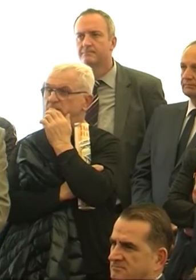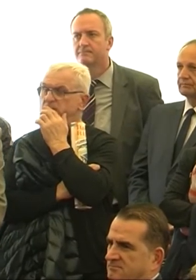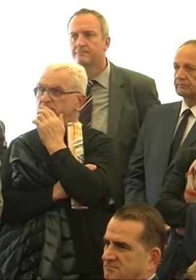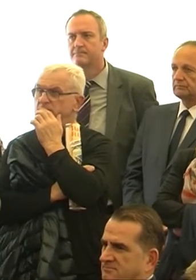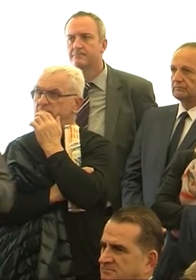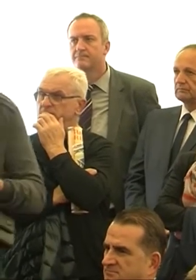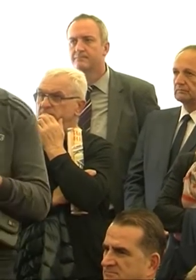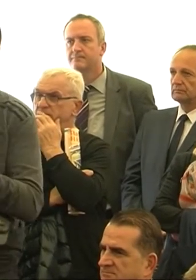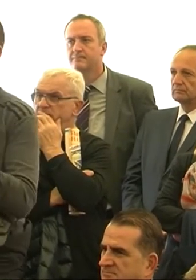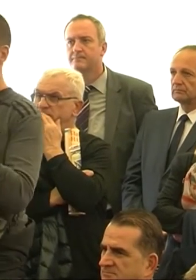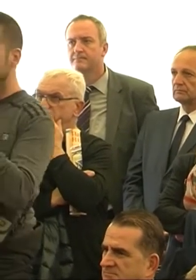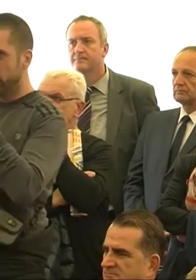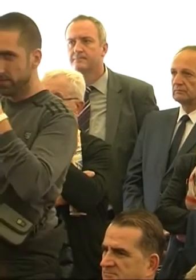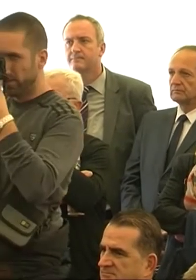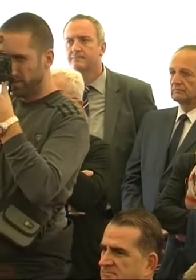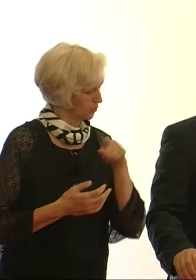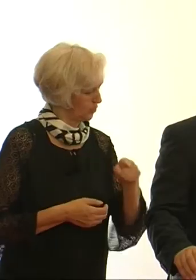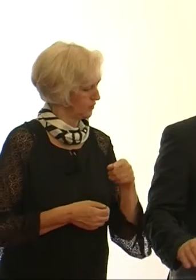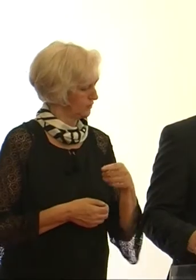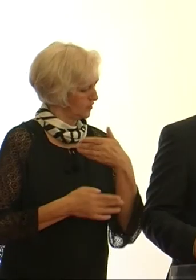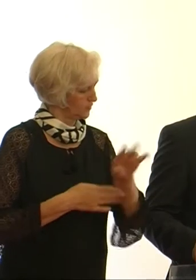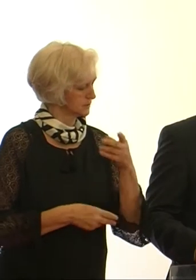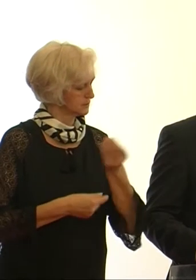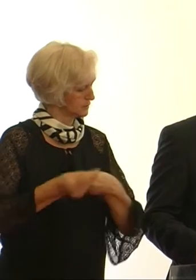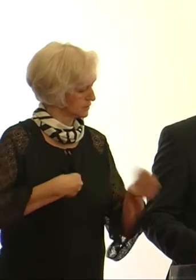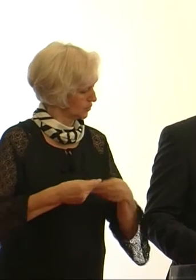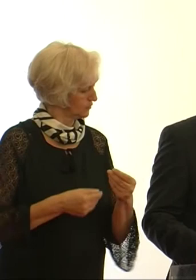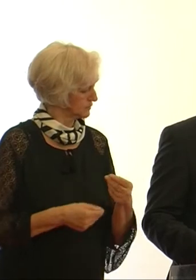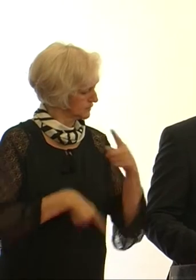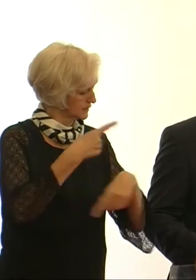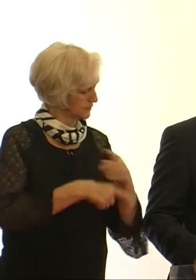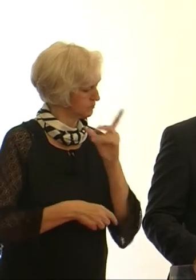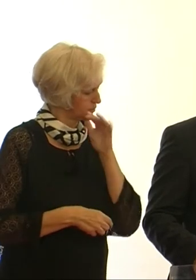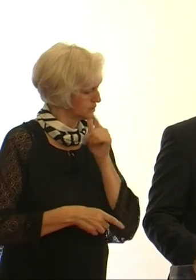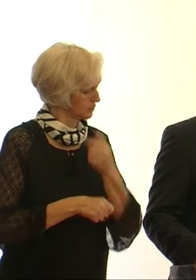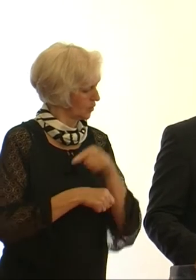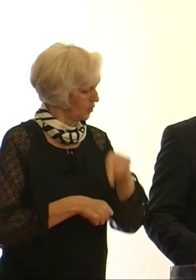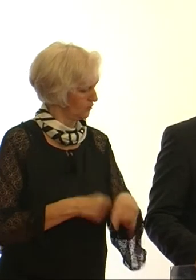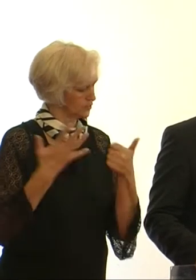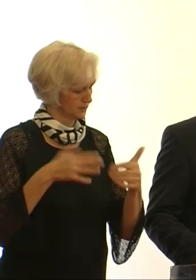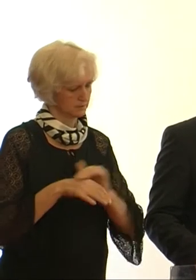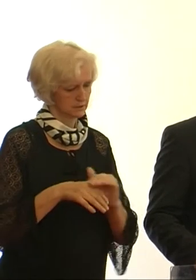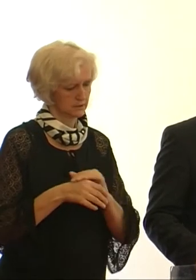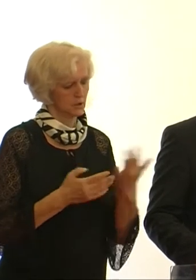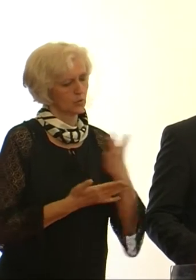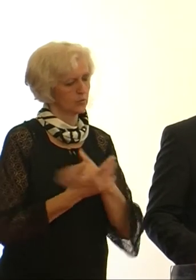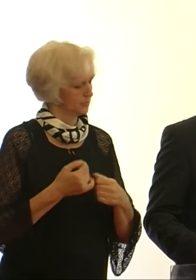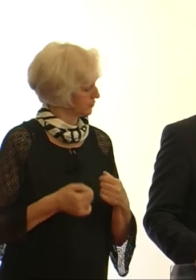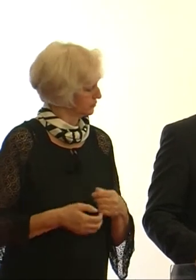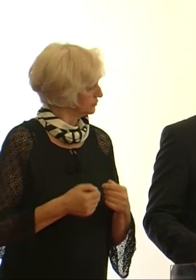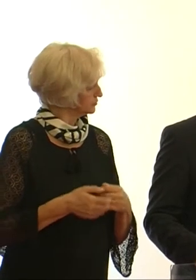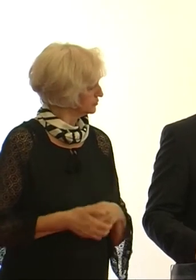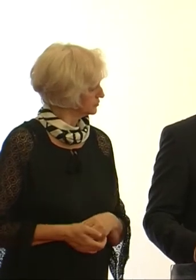ekonomske saradnje. Mi svi u Bosni i Hercegovini očekujemo da ćete kroz ovaj sajam aktivnom saradnjom,